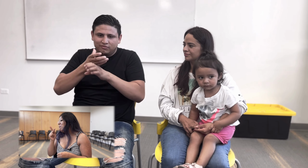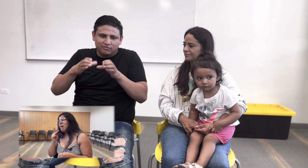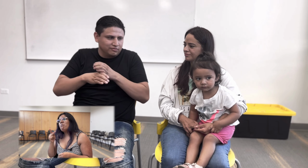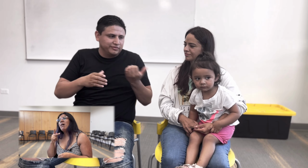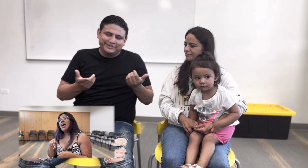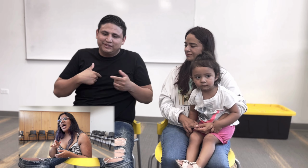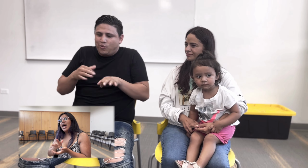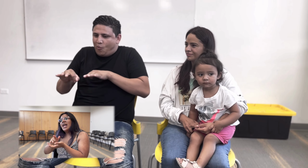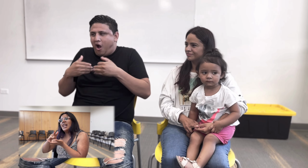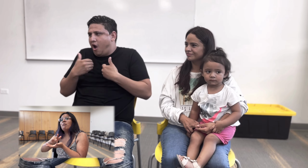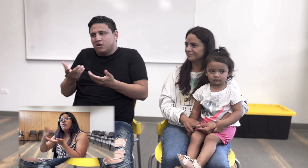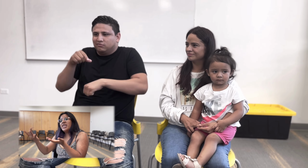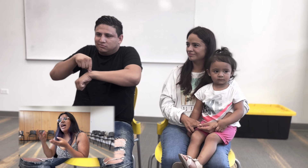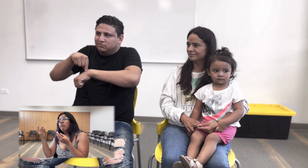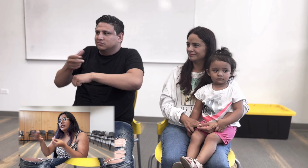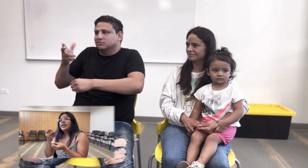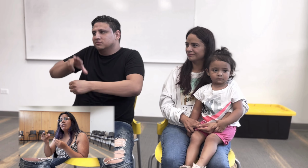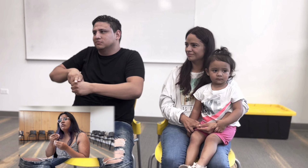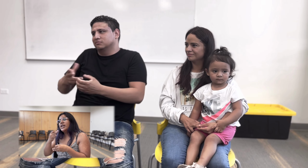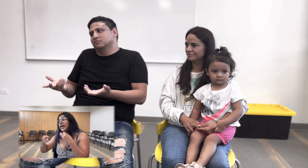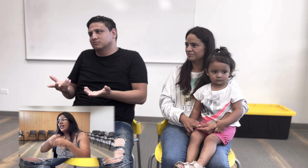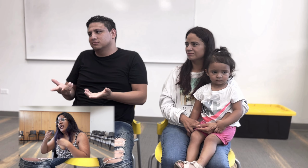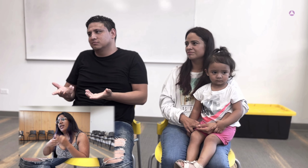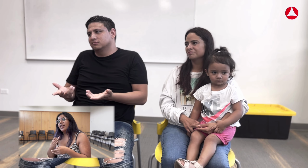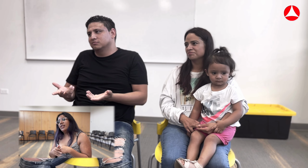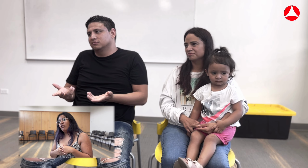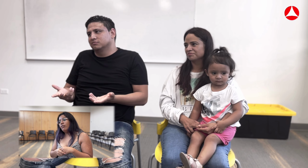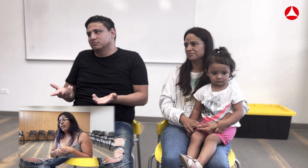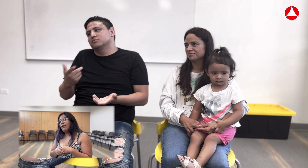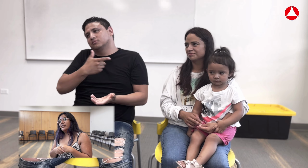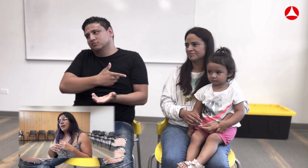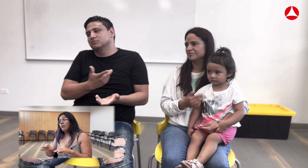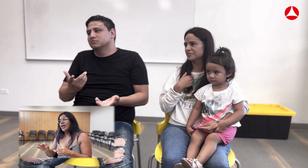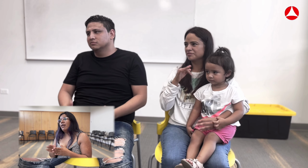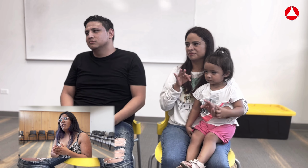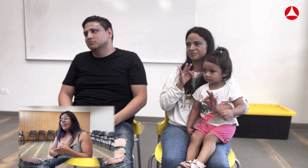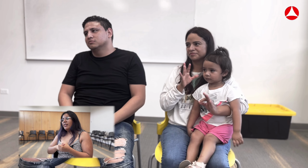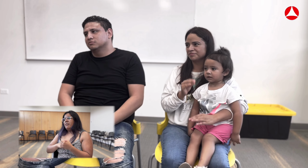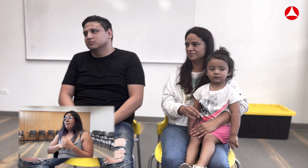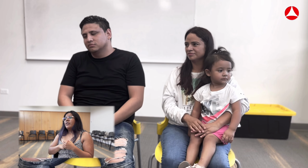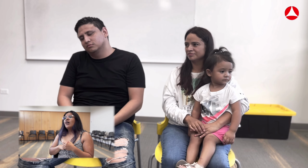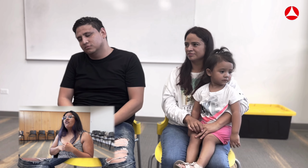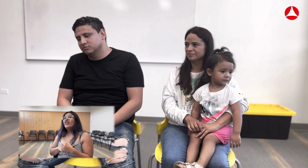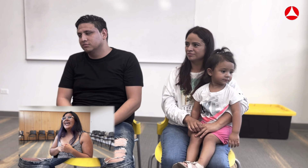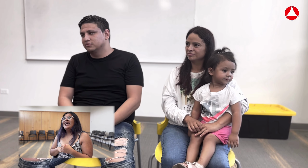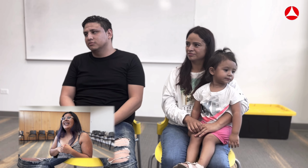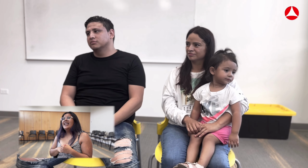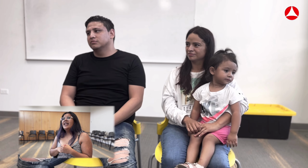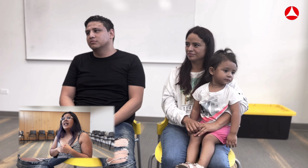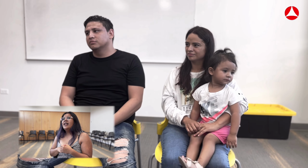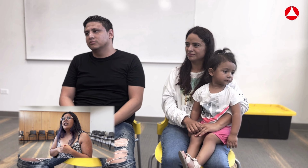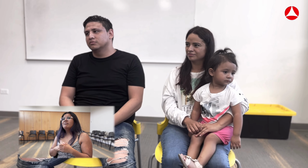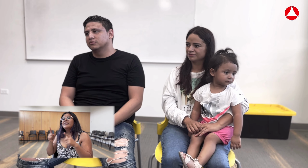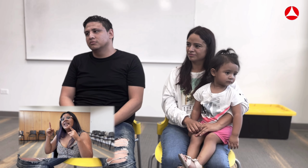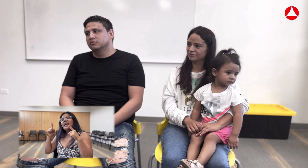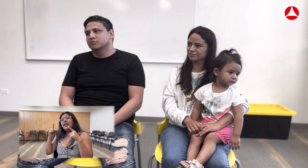mamá, papá, la apoyaron. Dice que mucha gente de todos lados apoyaron. Fue